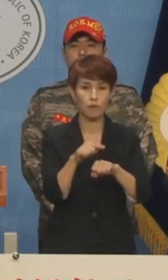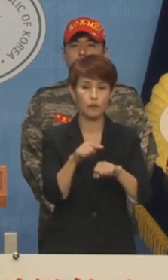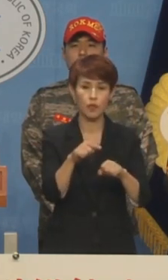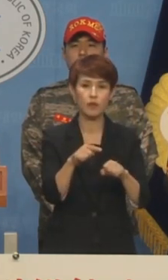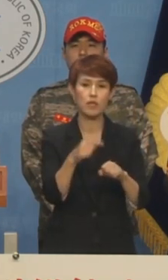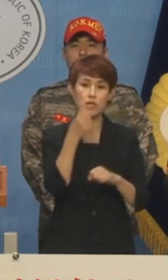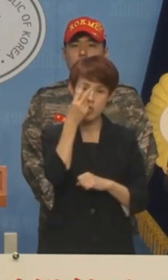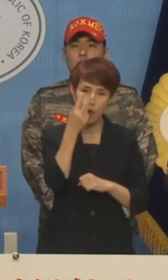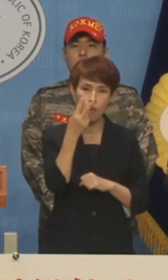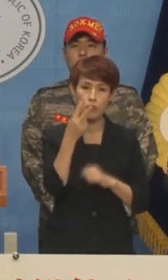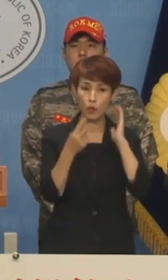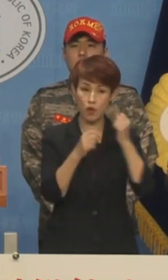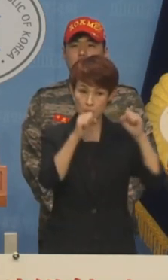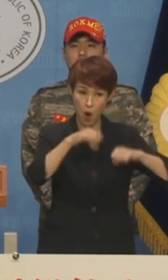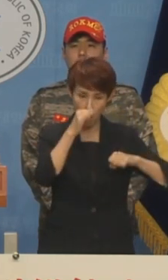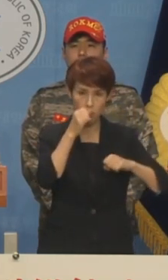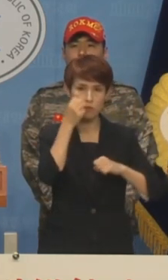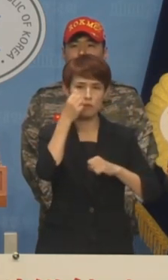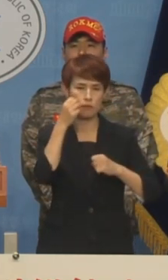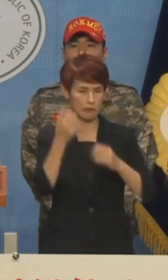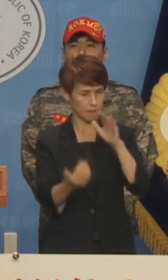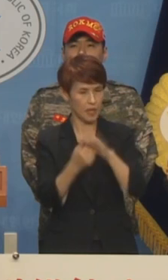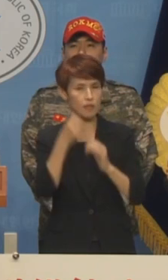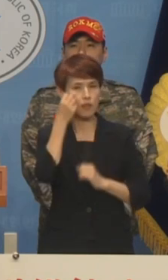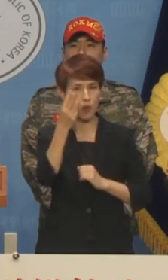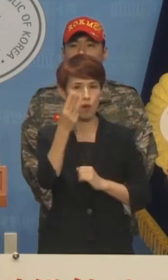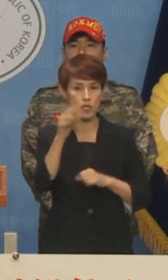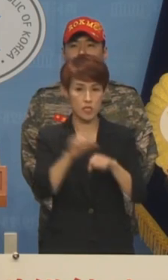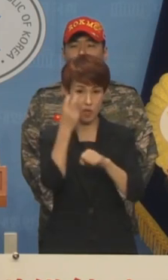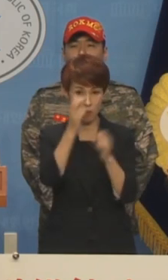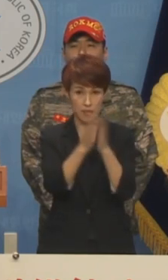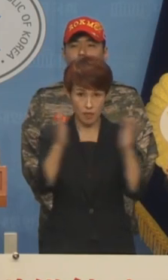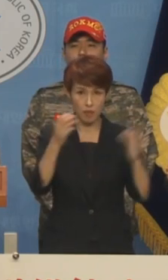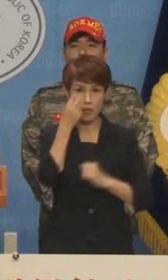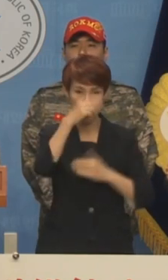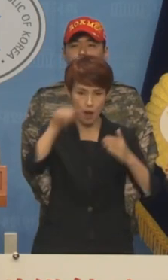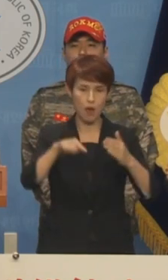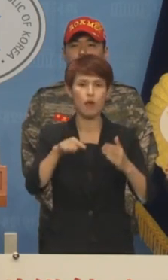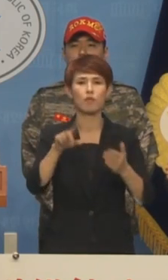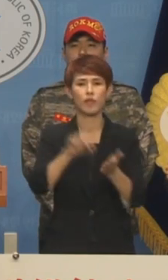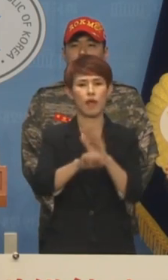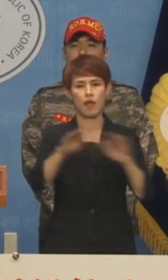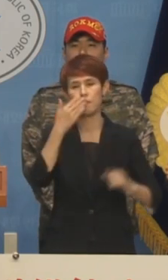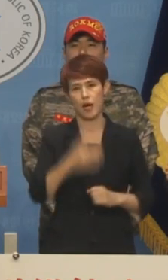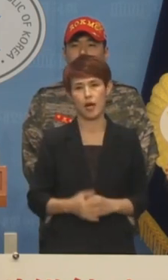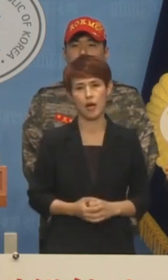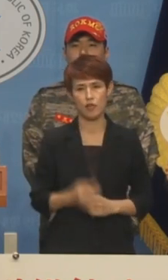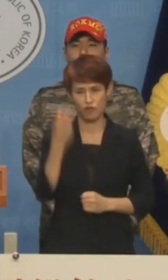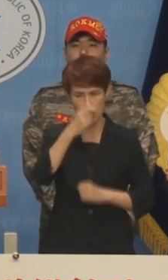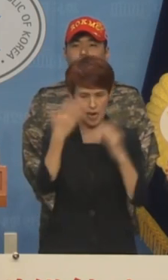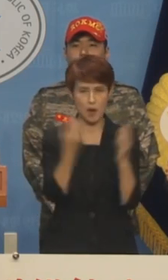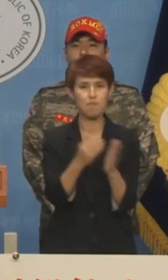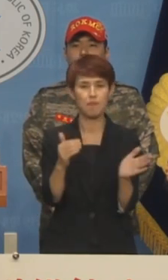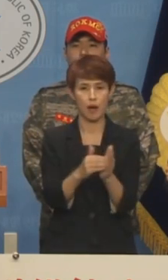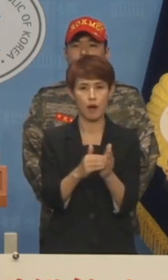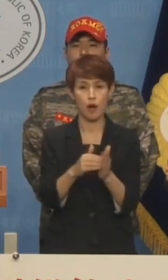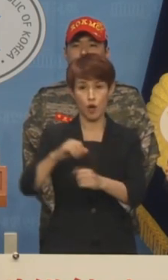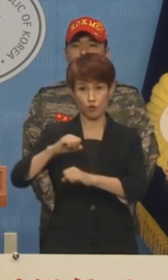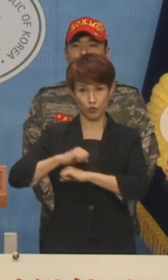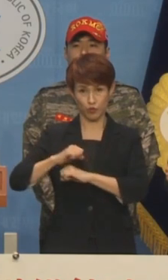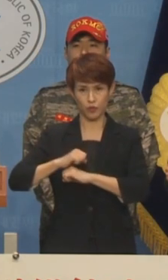연장해도 최대 3개월입니다. 특검을 하면 3개월 안에 수사가 끝납니다. 해병대를 비롯한 군은